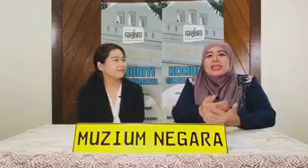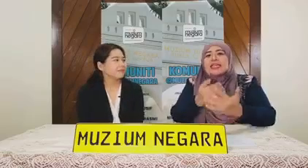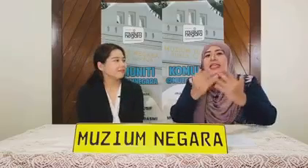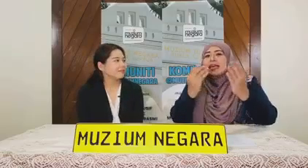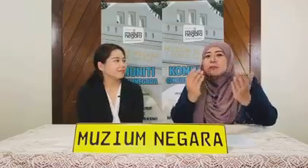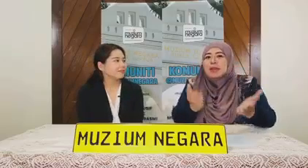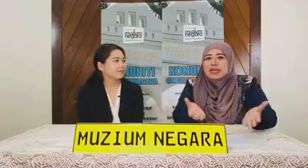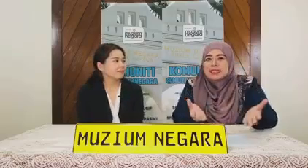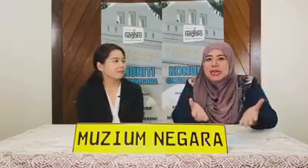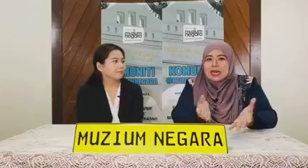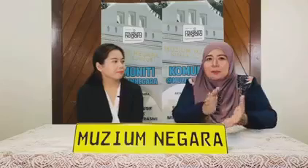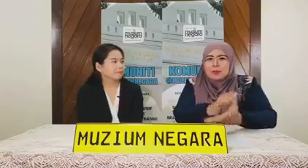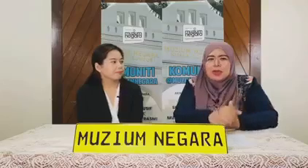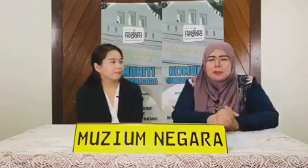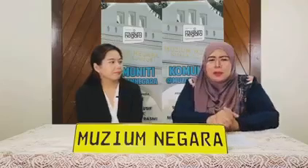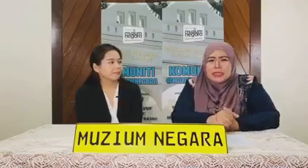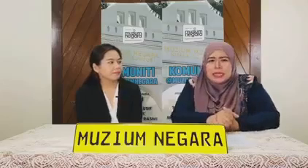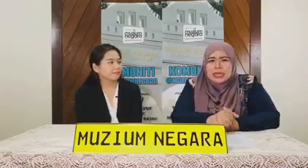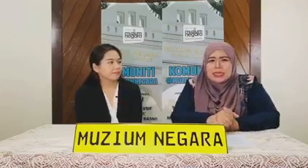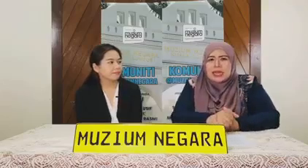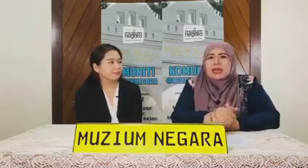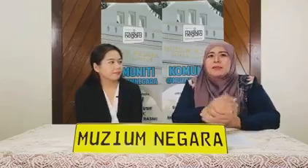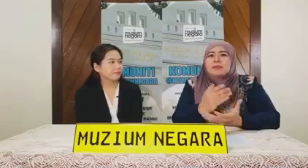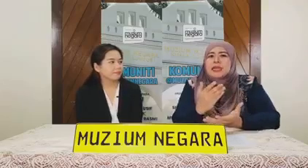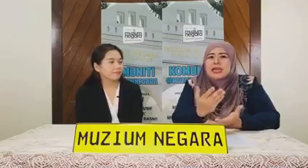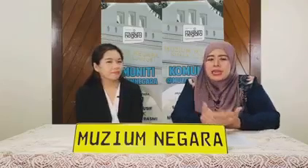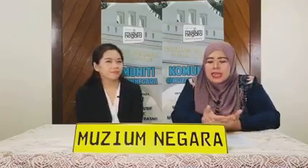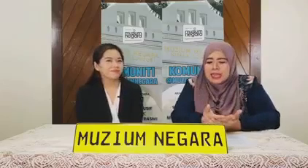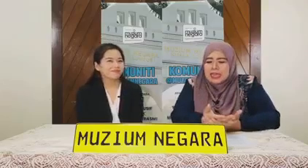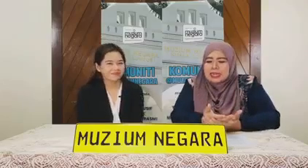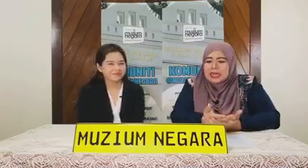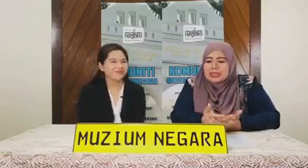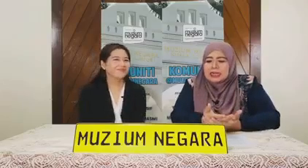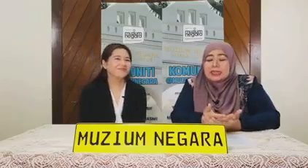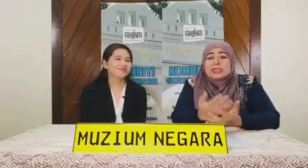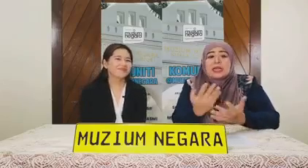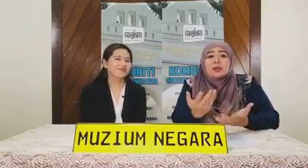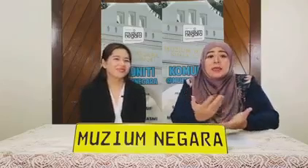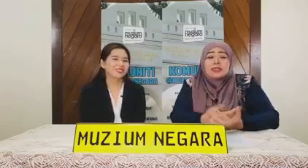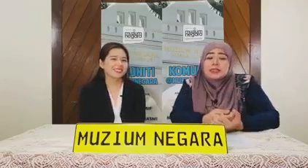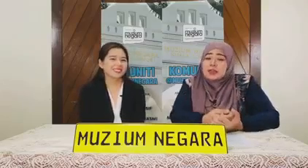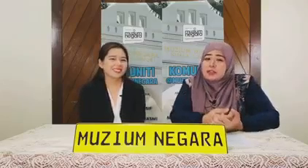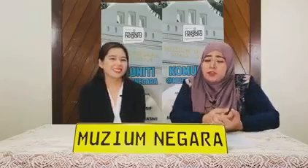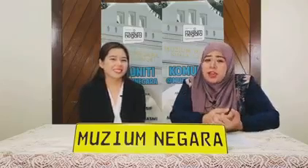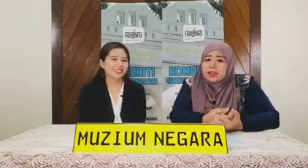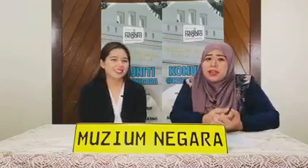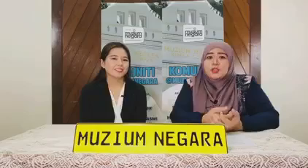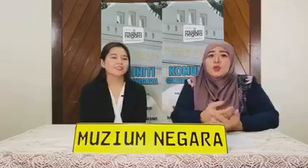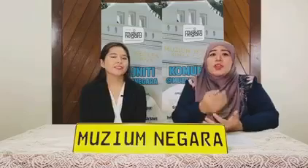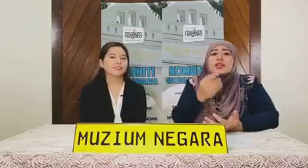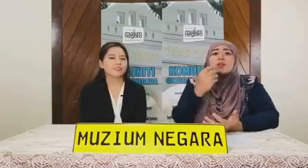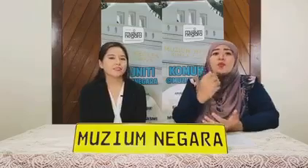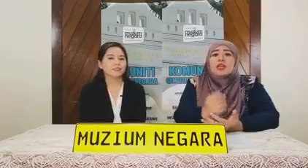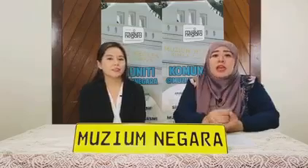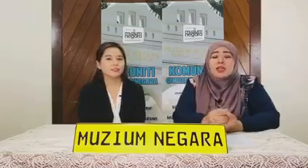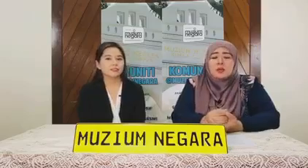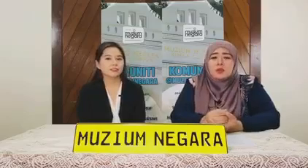Kita akan belajar beberapa perkataan yang menarik. Di antaranya kita akan belajar tentang artifak dan juga